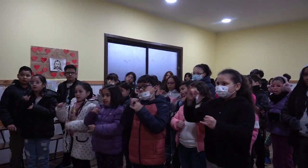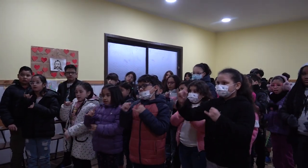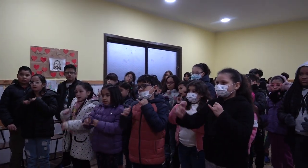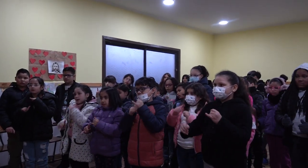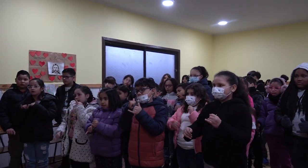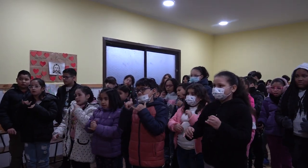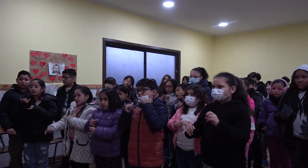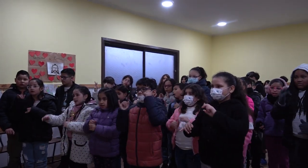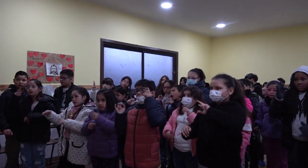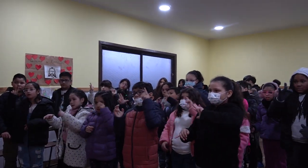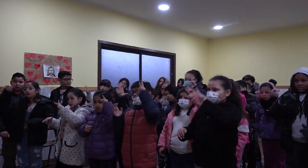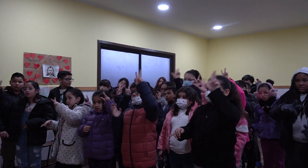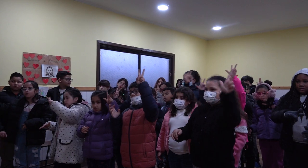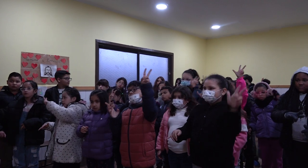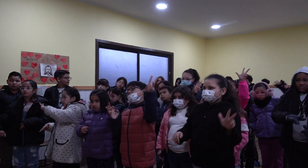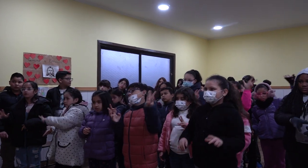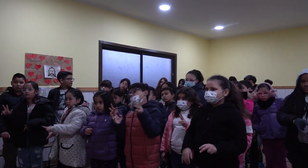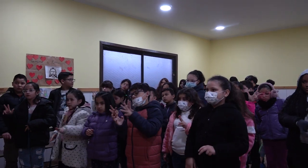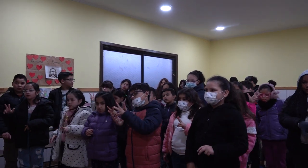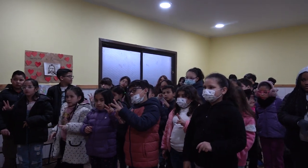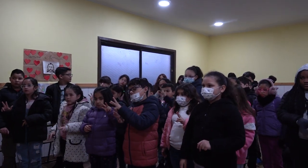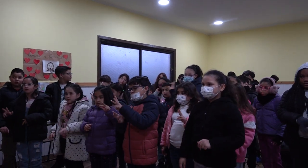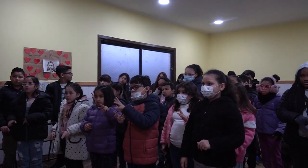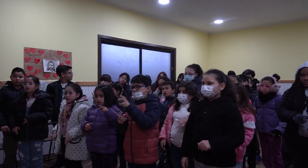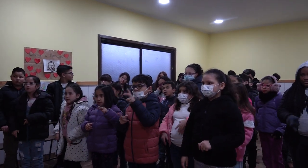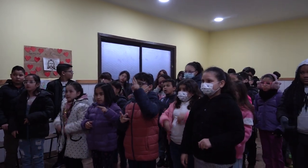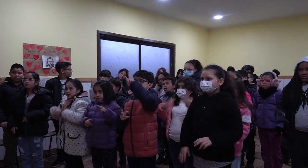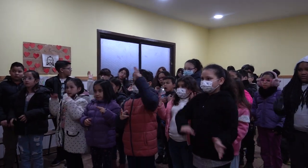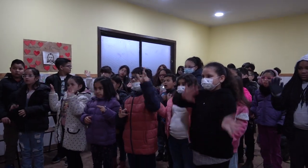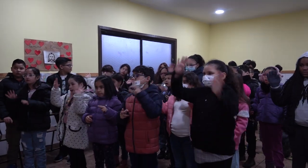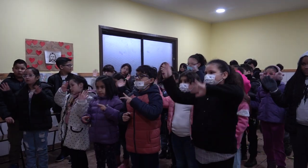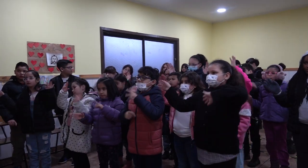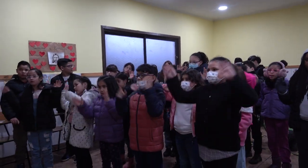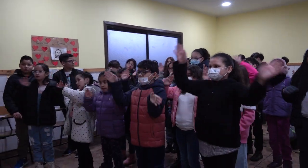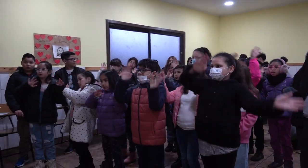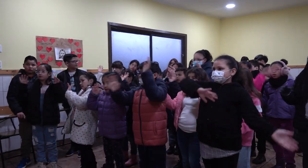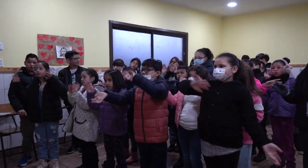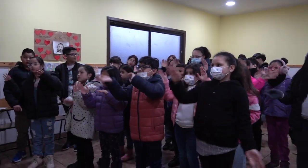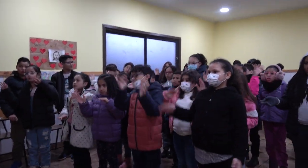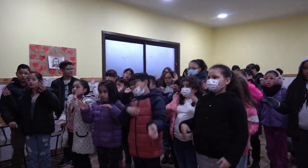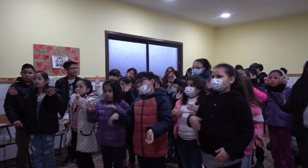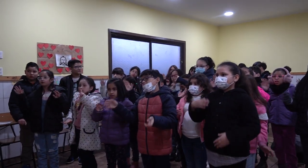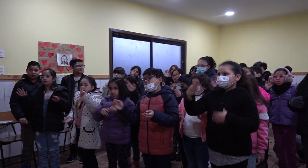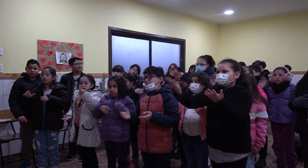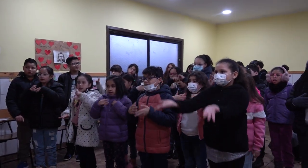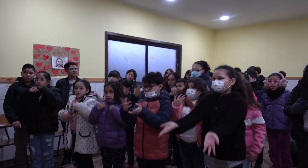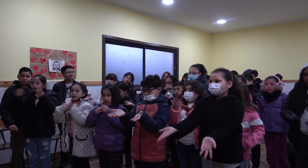Dale la gloria a Dios. Alza las manos.